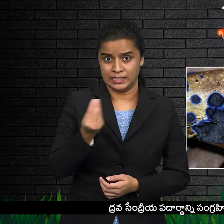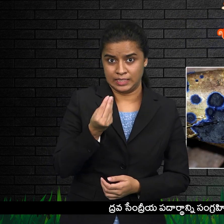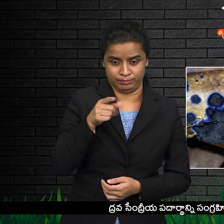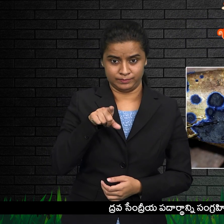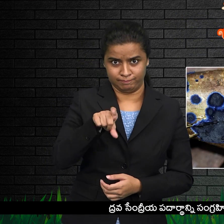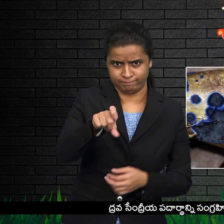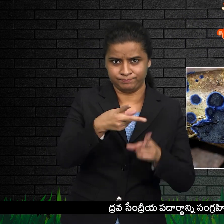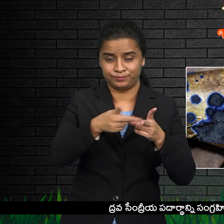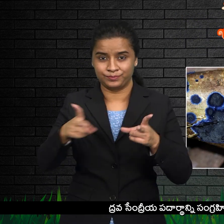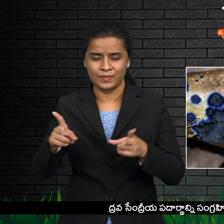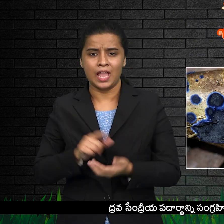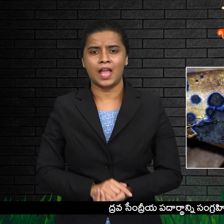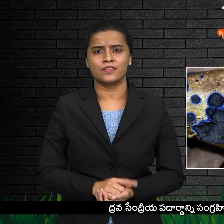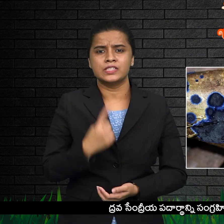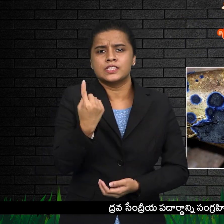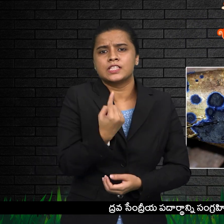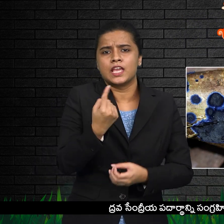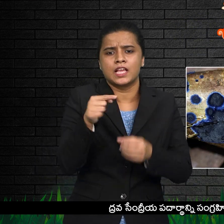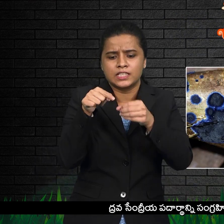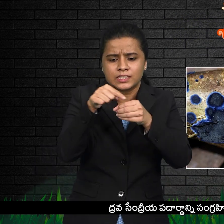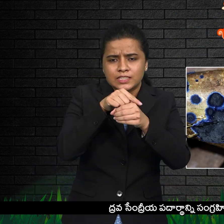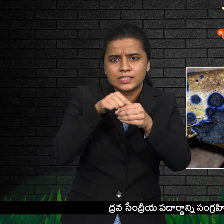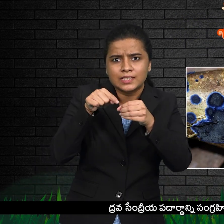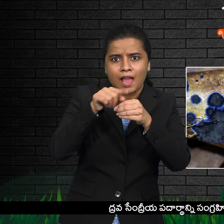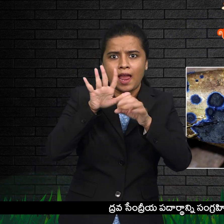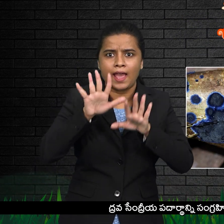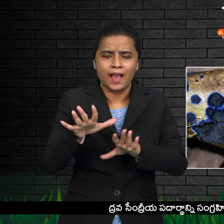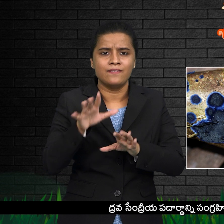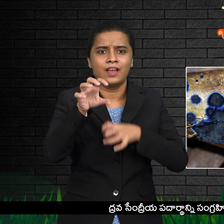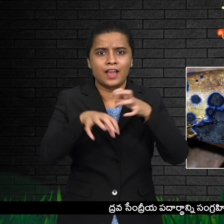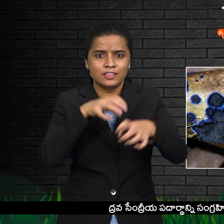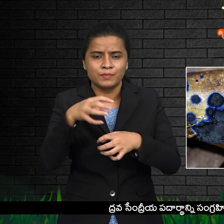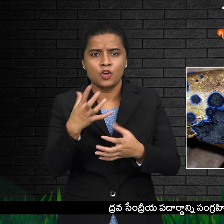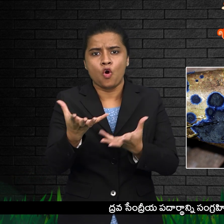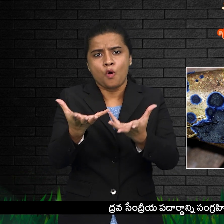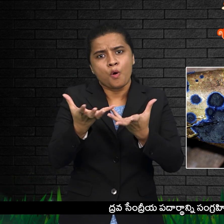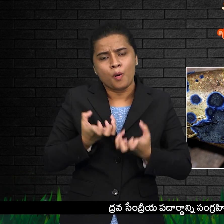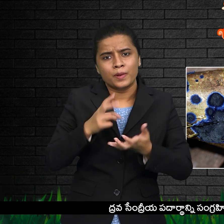ద్రవ సేంద్రియ పదార్థాన్ని సంగ్రహించడం ద్వారా పోషకాలను పొందుతాయి.